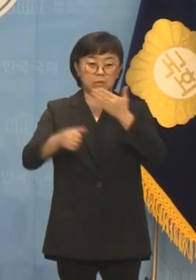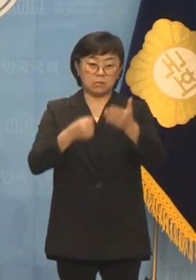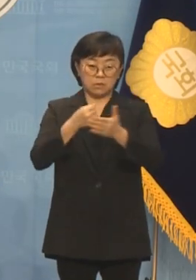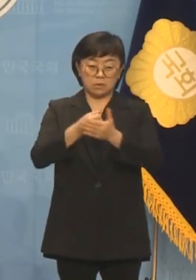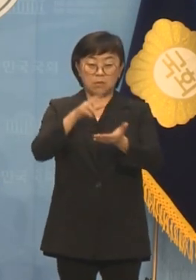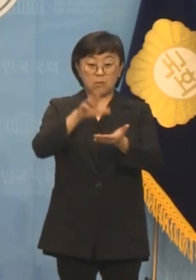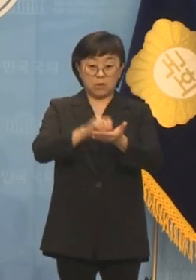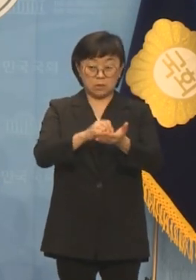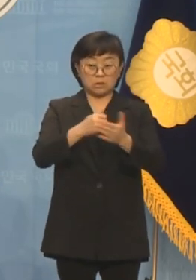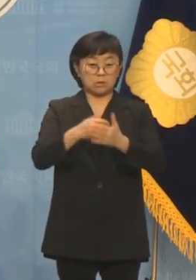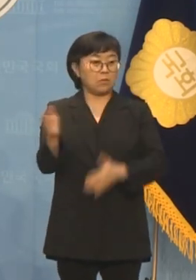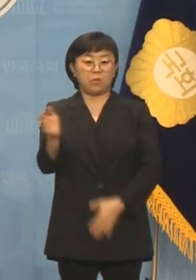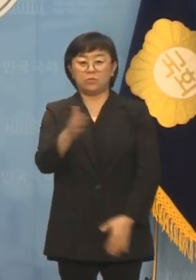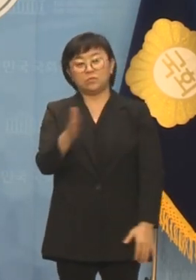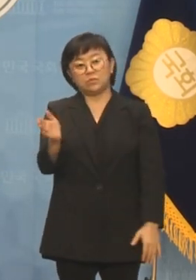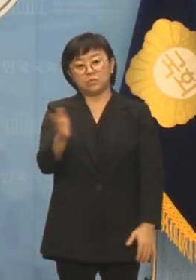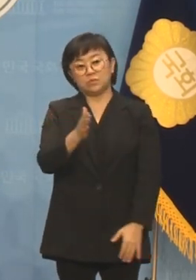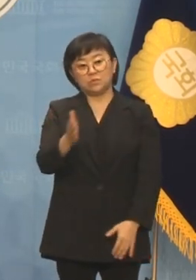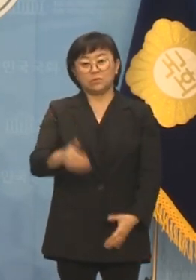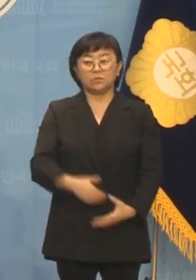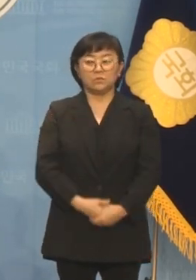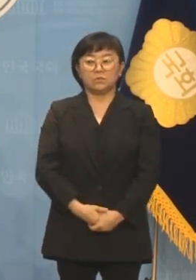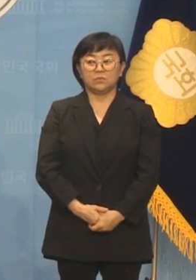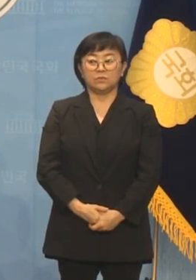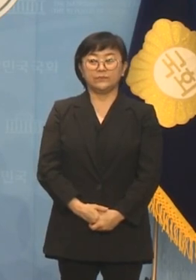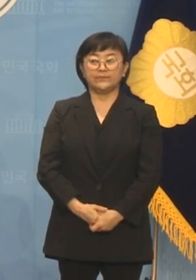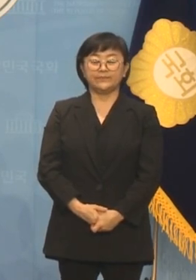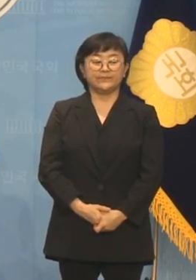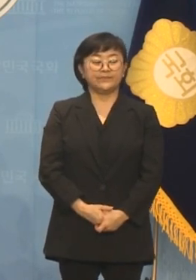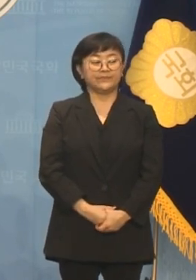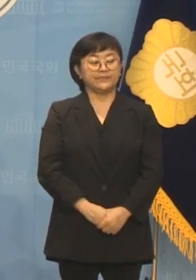과제들은 공허한 구호로만 맴돌았습니다.